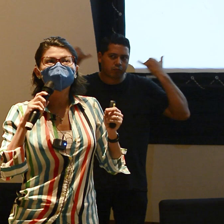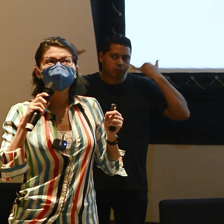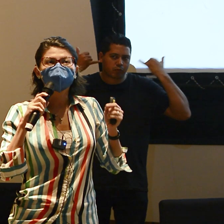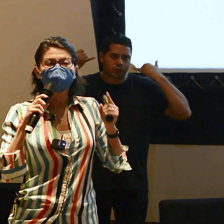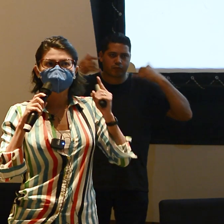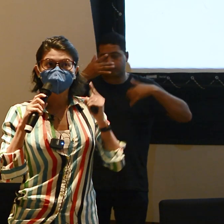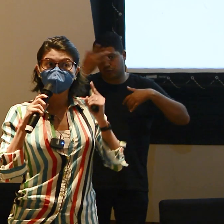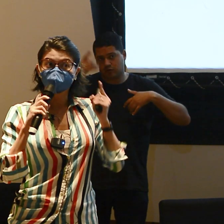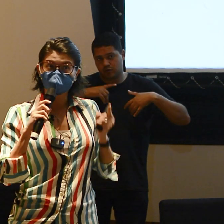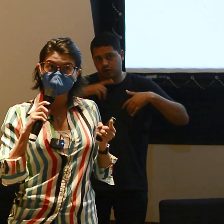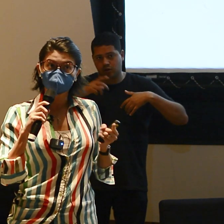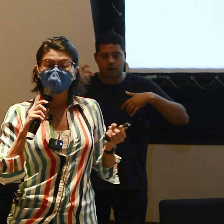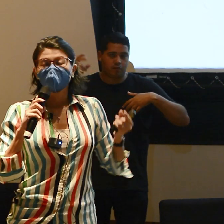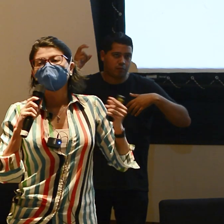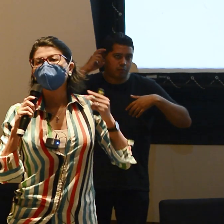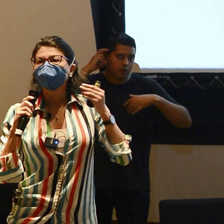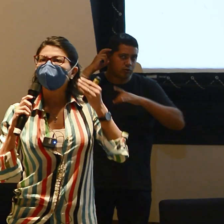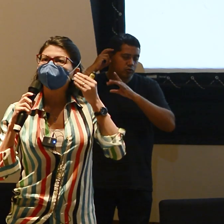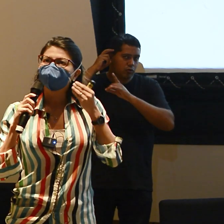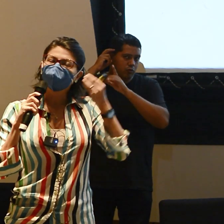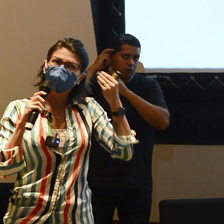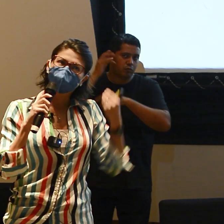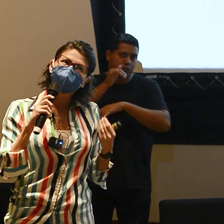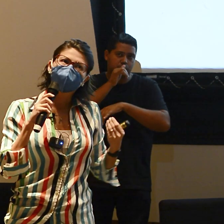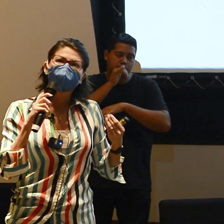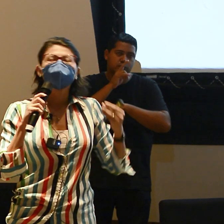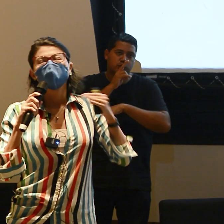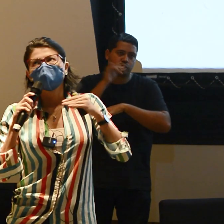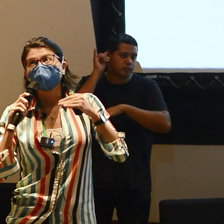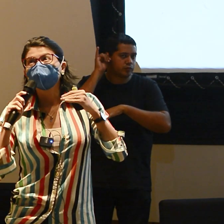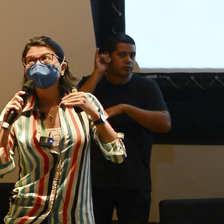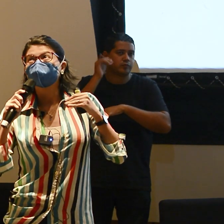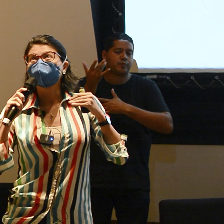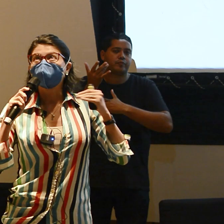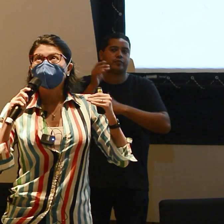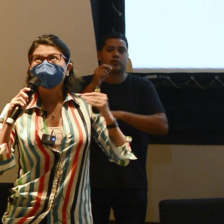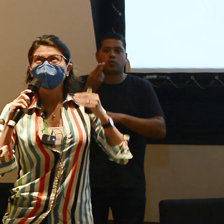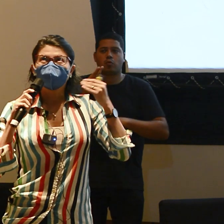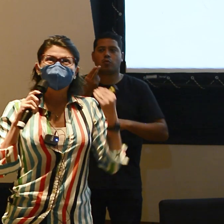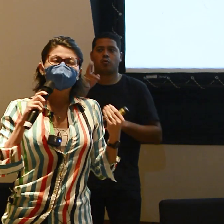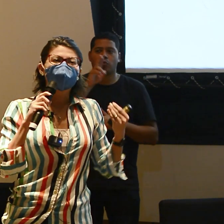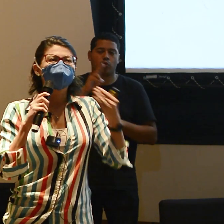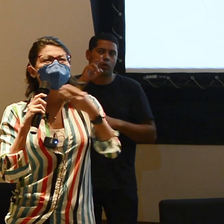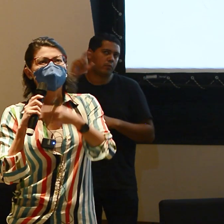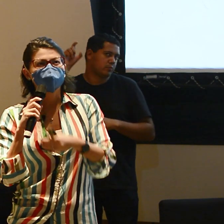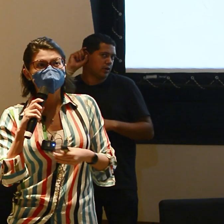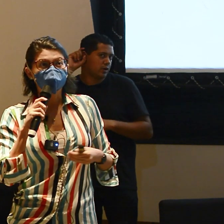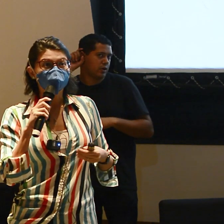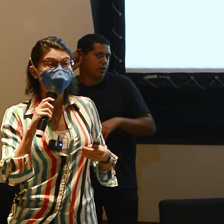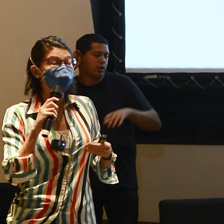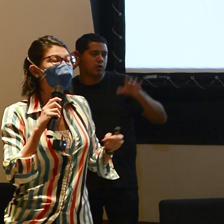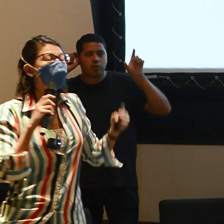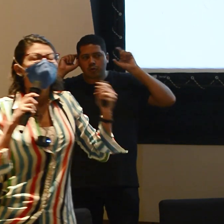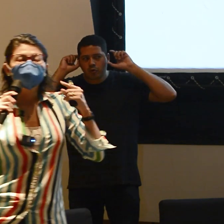que têm implante coclear de um lado só, ou têm audição de um lado só, ou usam aparelho de um lado só e o outro lado é